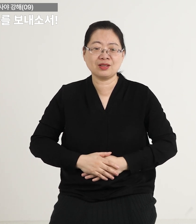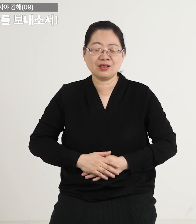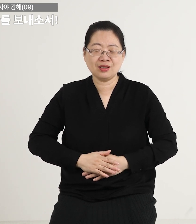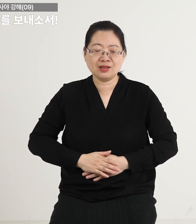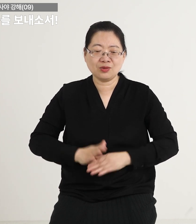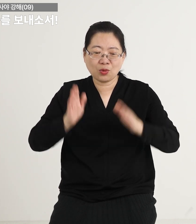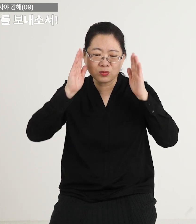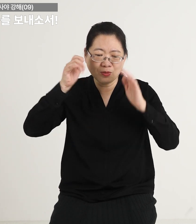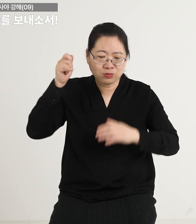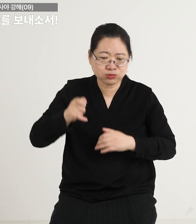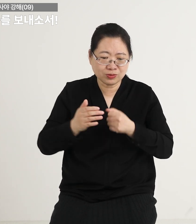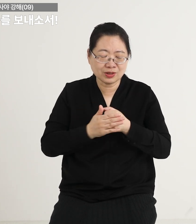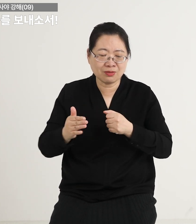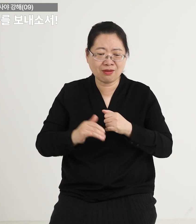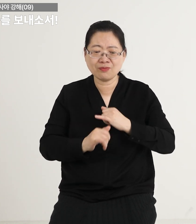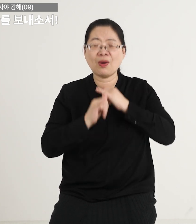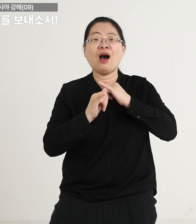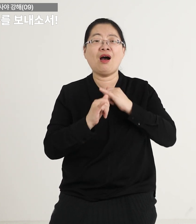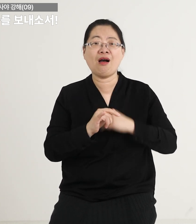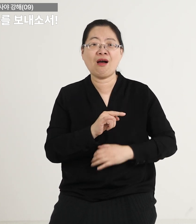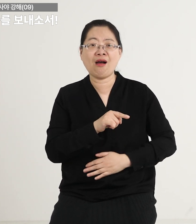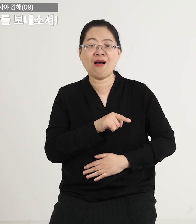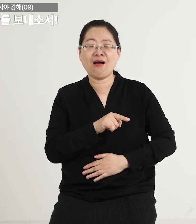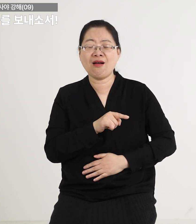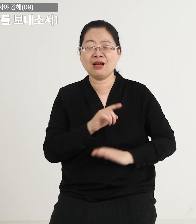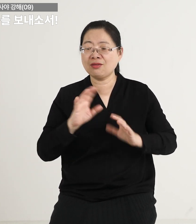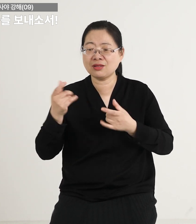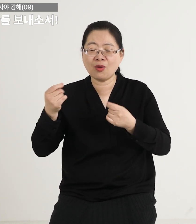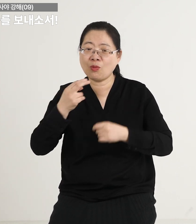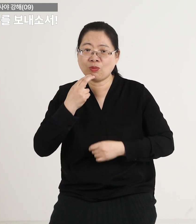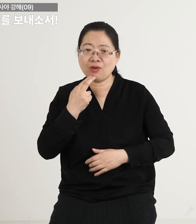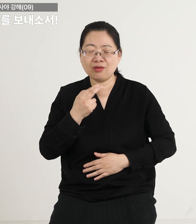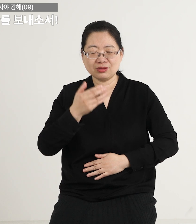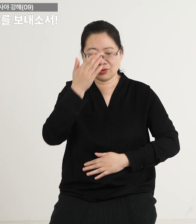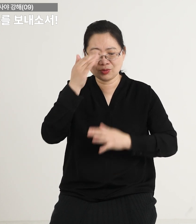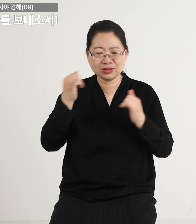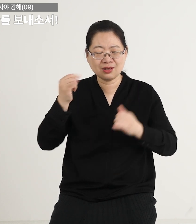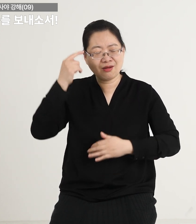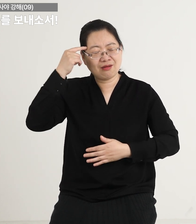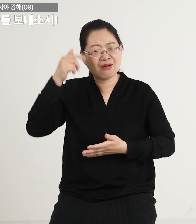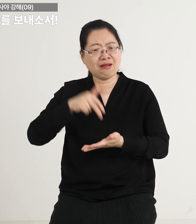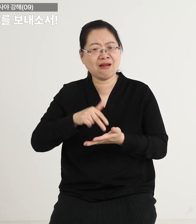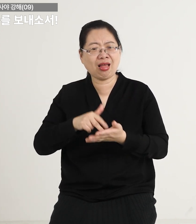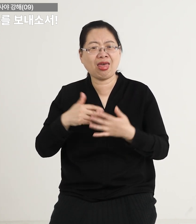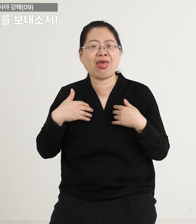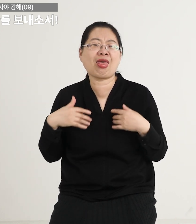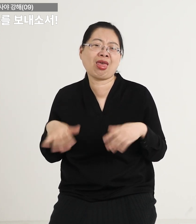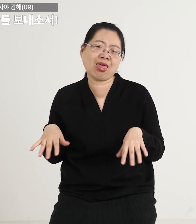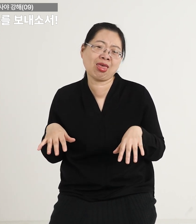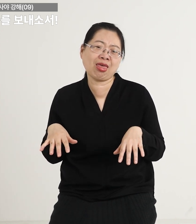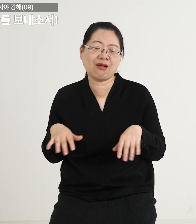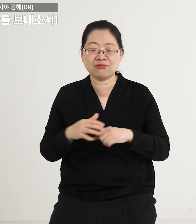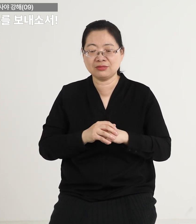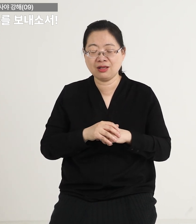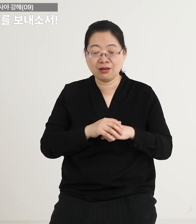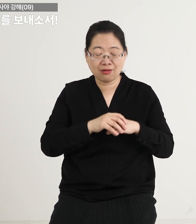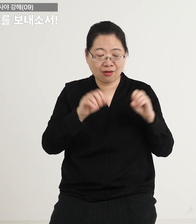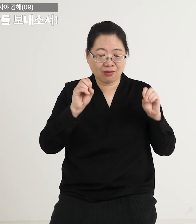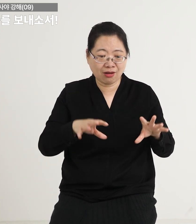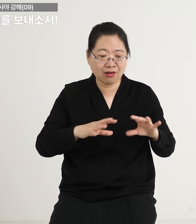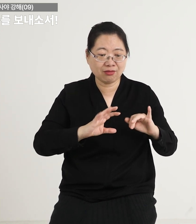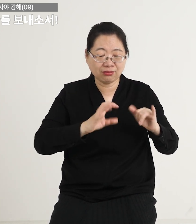청년들이 정신적으로 약해지고 헛된